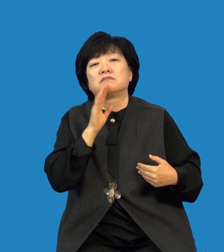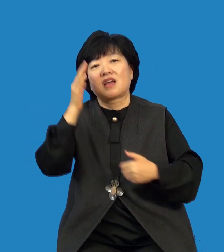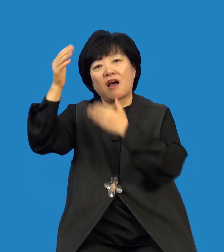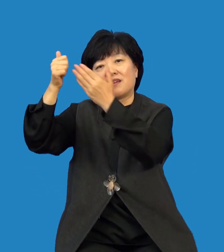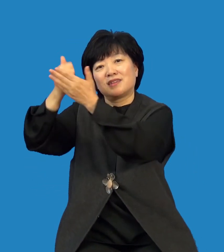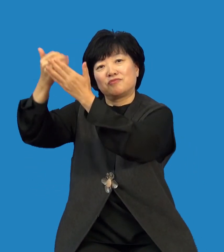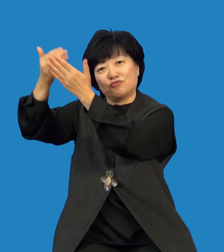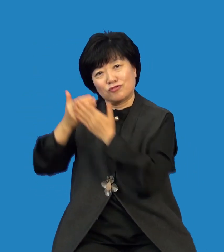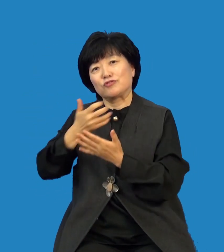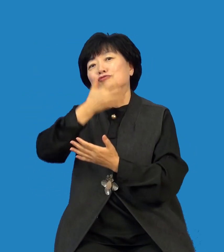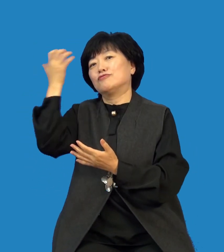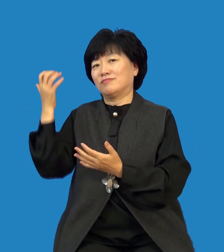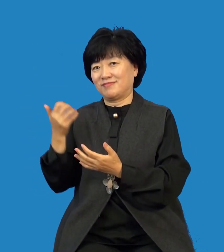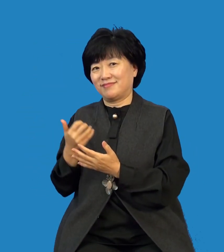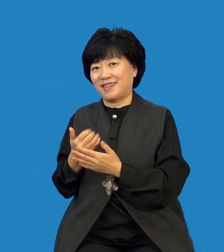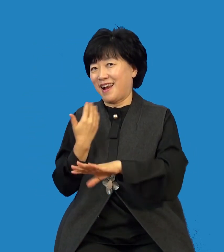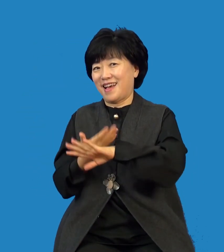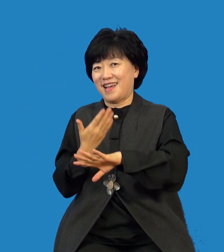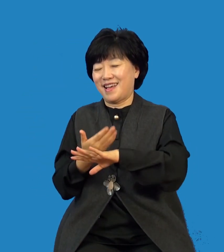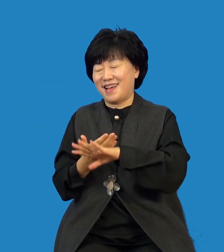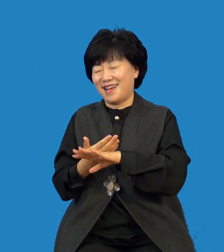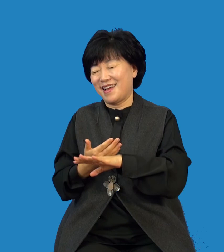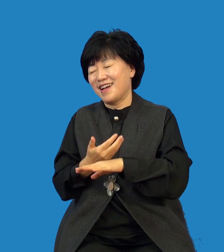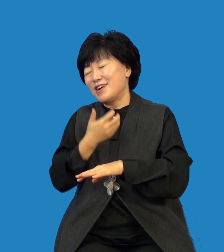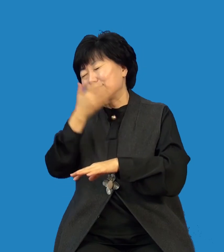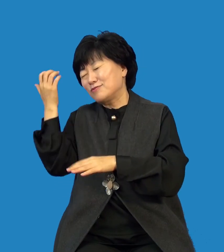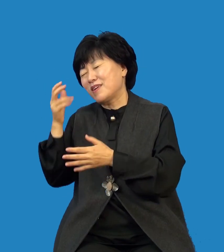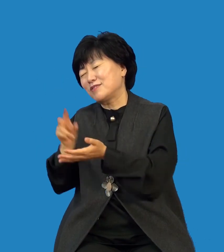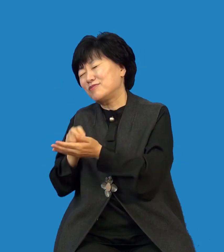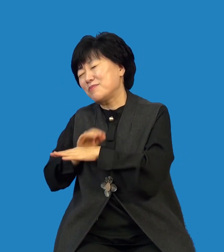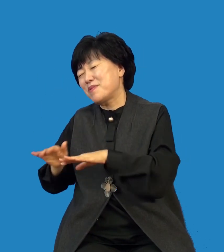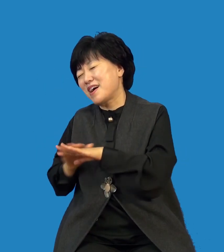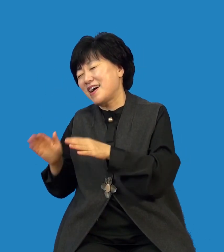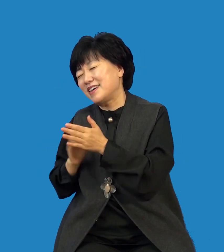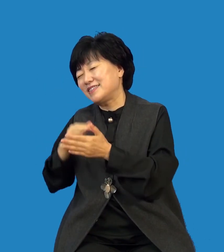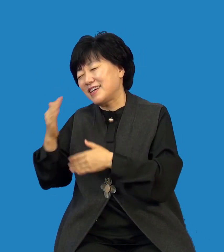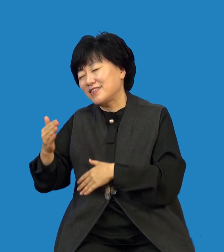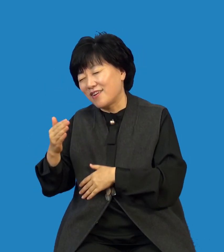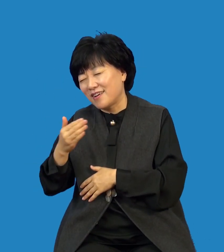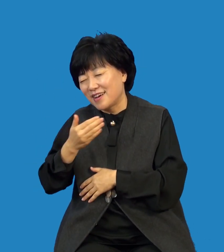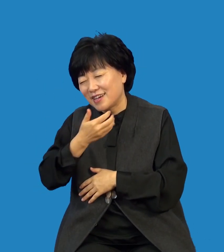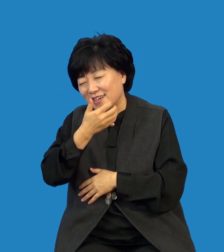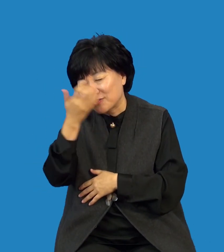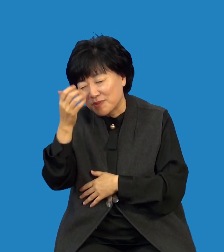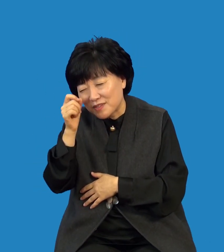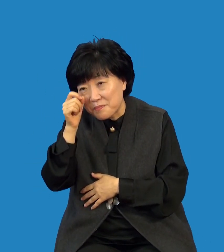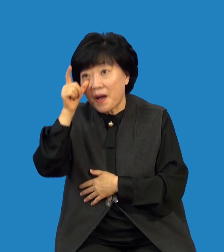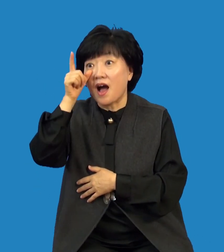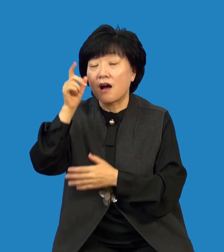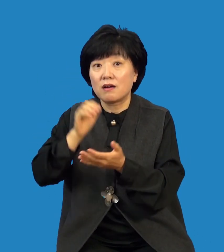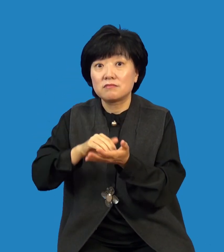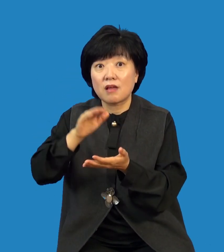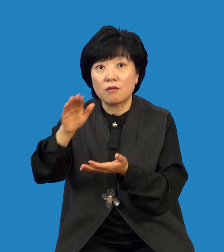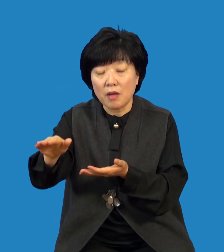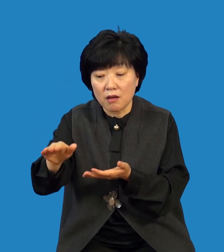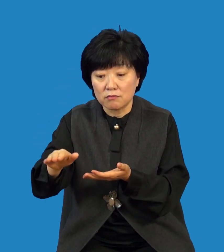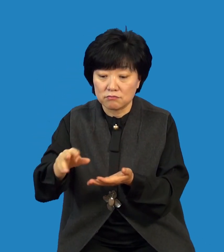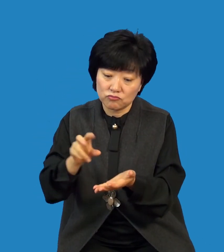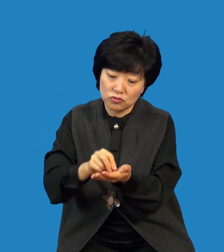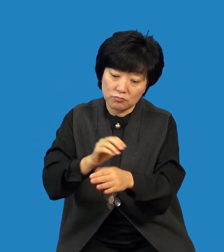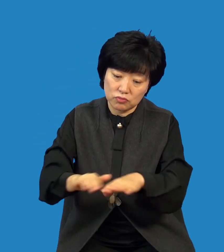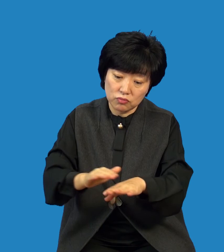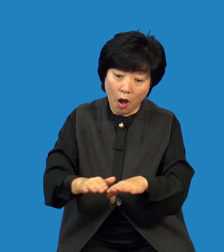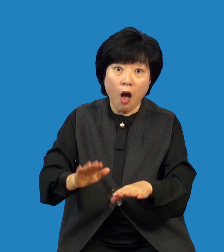있더라고요. 딱 깨놨는데 명확하게 기억이 나는 거예요. 내가 어떻게 풀었는지. 그래가지고 풀어봤더니 그게